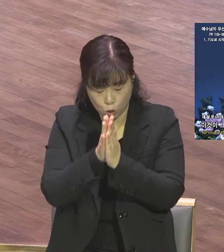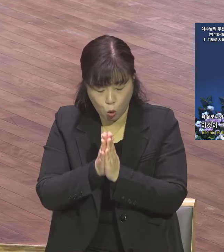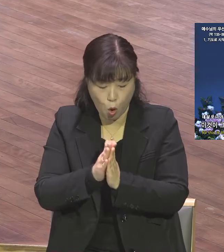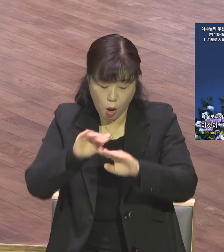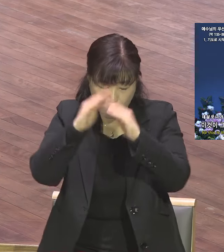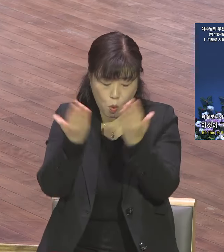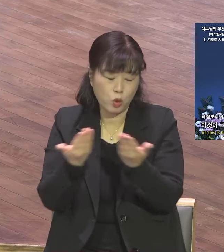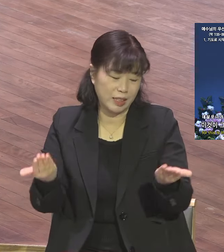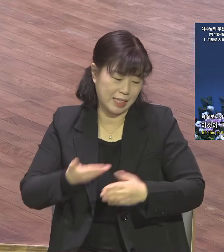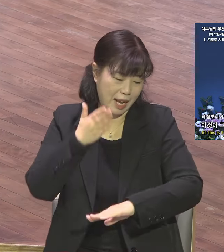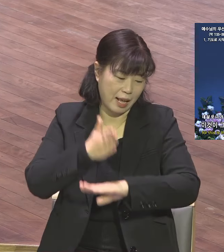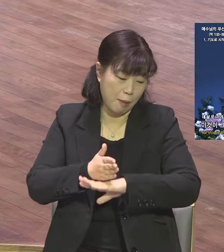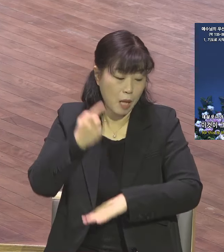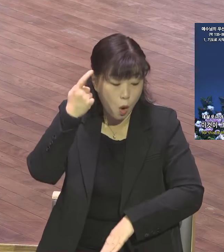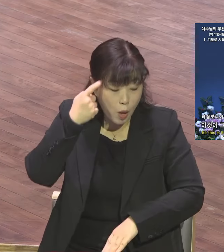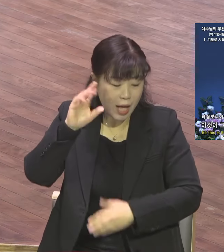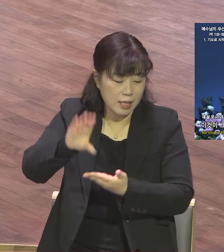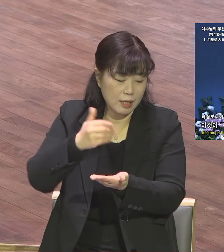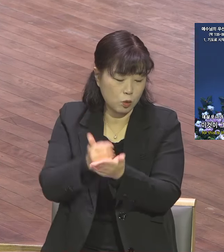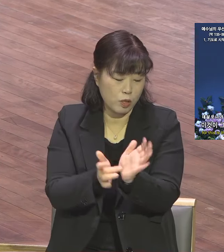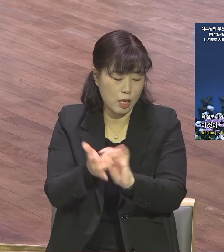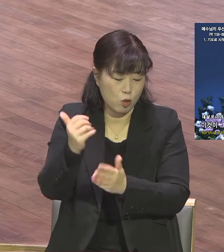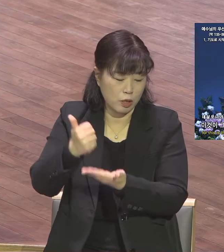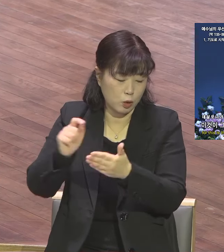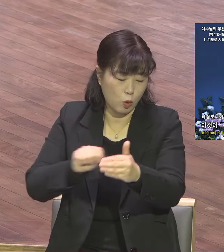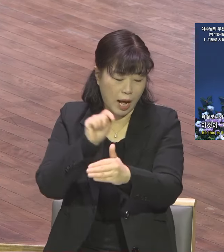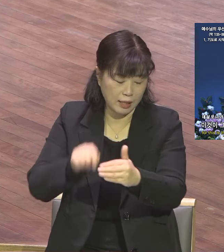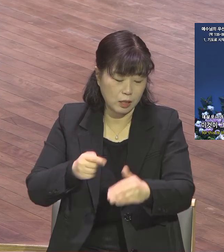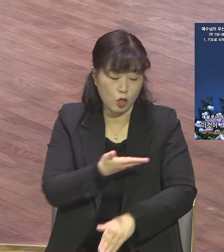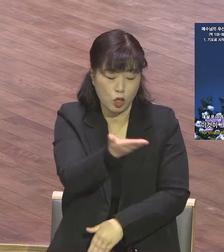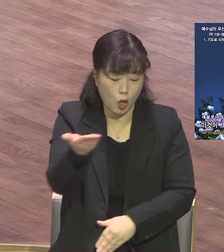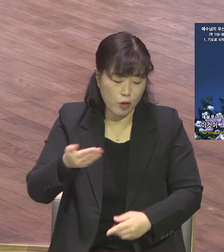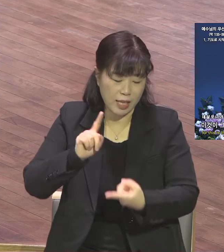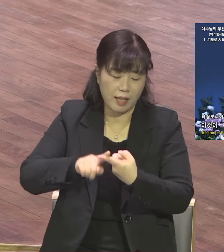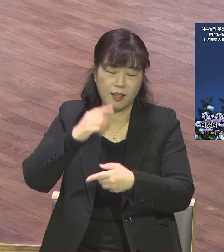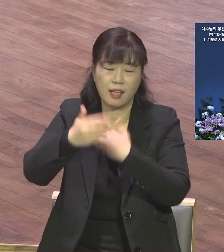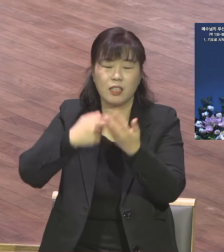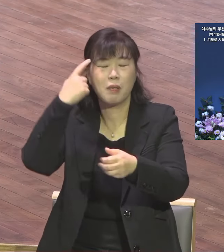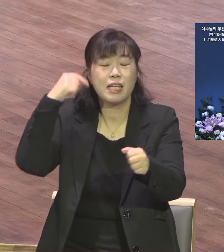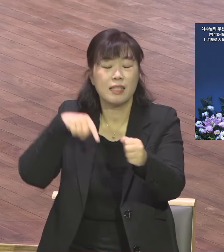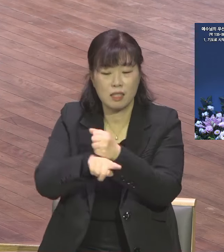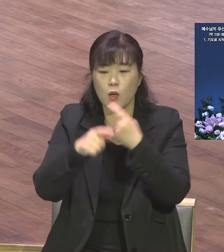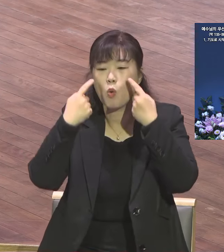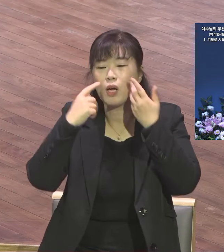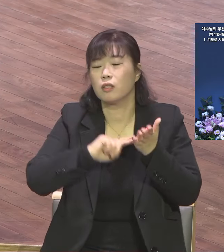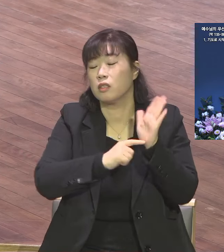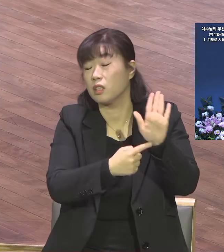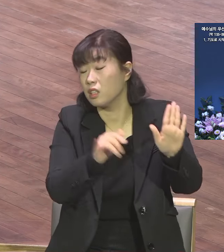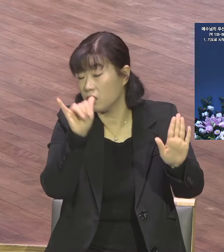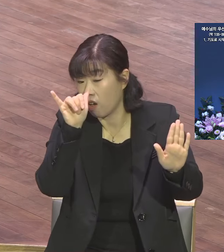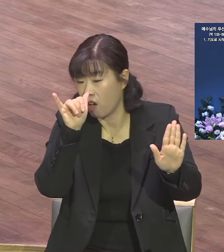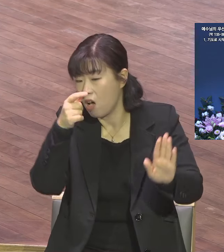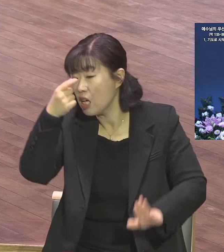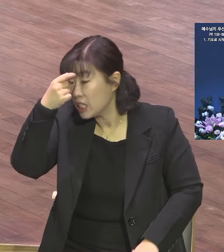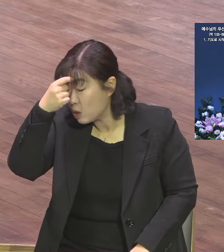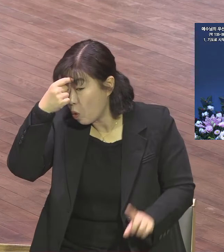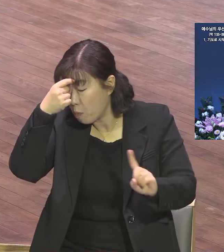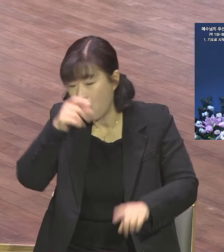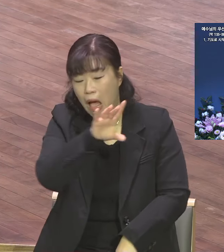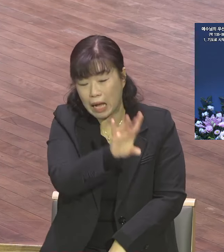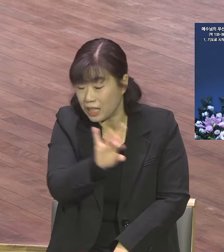이는 그리스도 예수 안에서 너희를 향하신 하나님의 뜻이니라. 분명히 밝히잖아요. 그래서